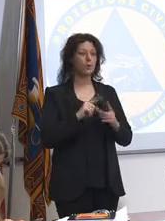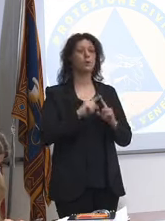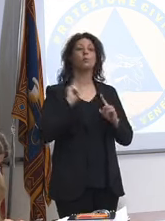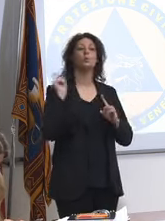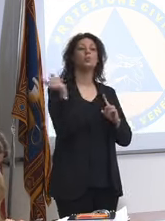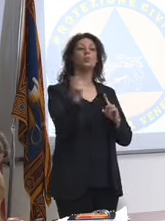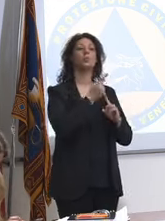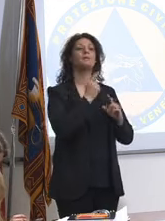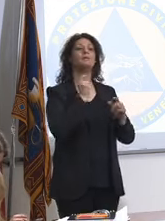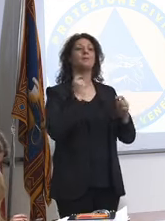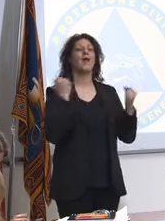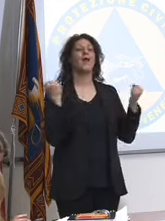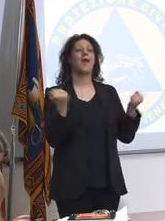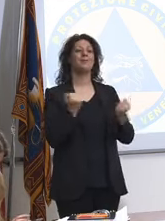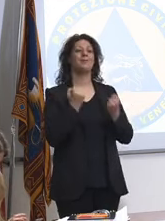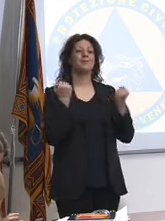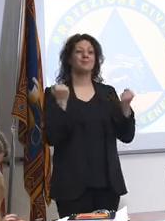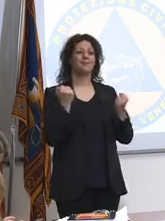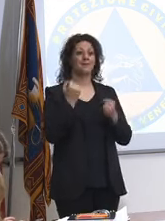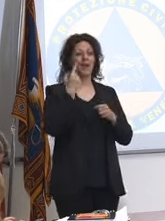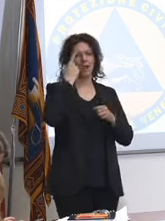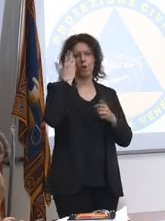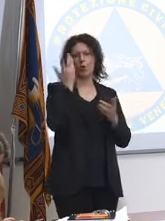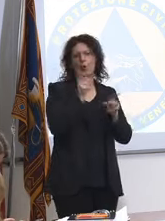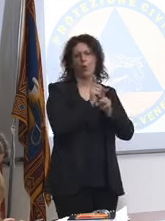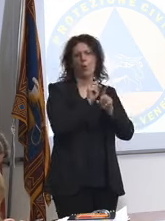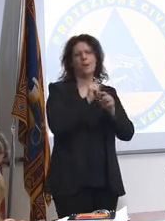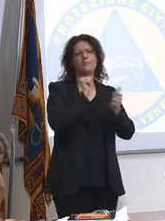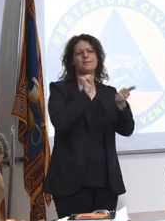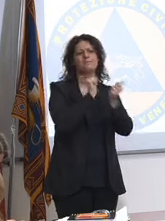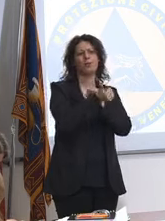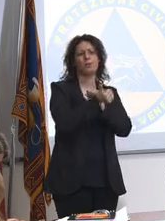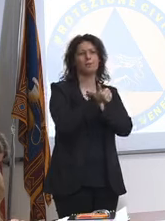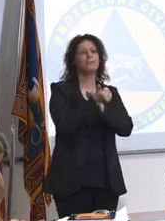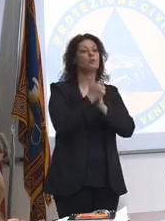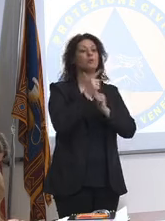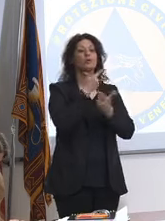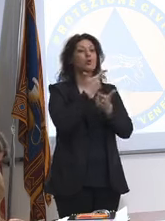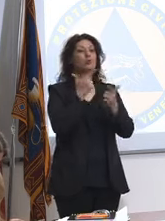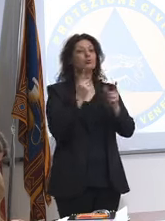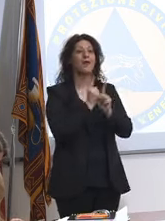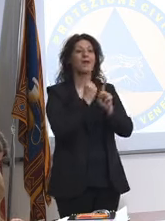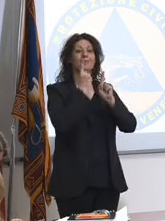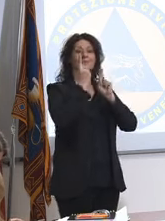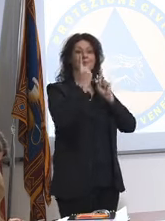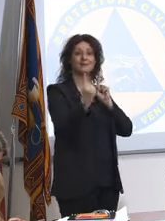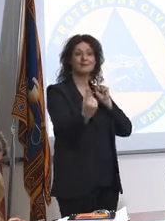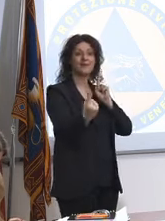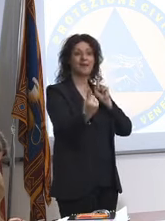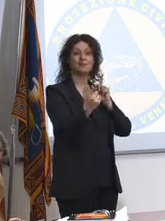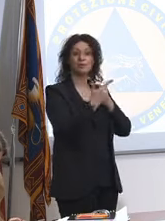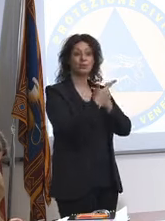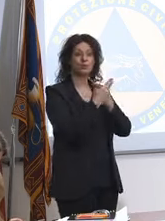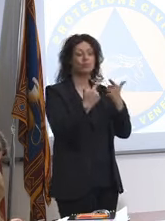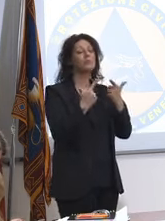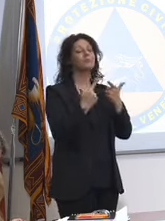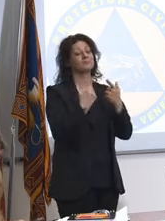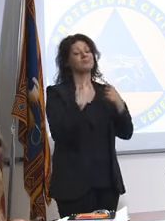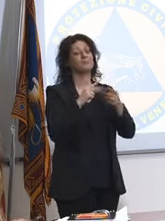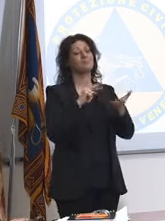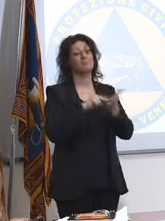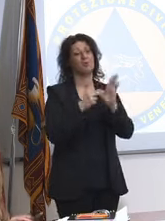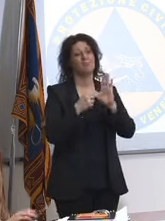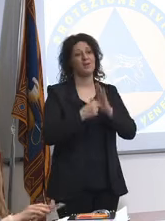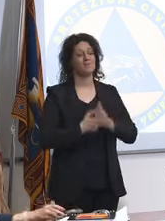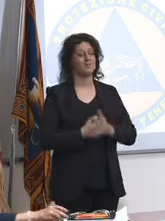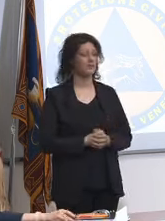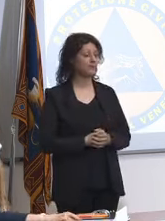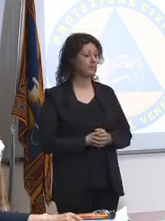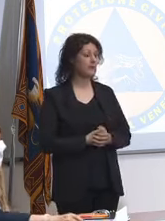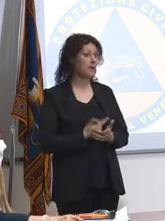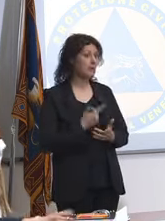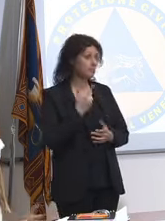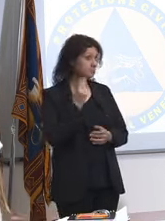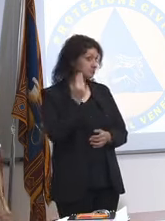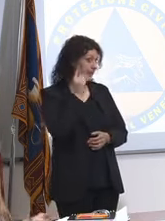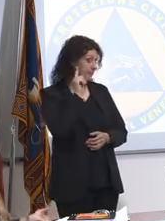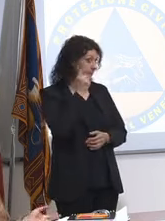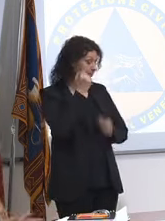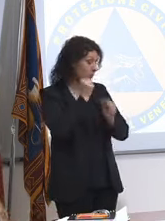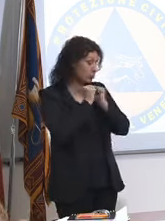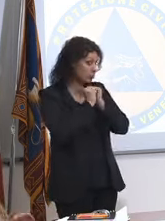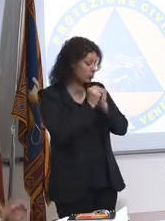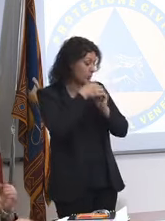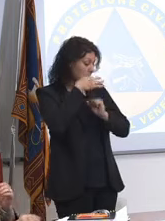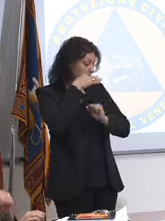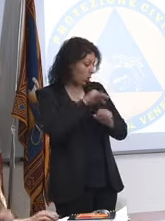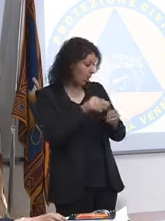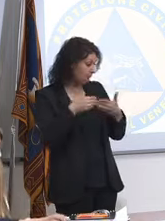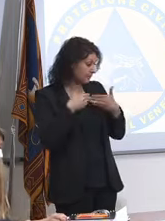le attività sportive sì, che prevedono il non distanziamento sociale sono un problema. Ma quindi in teoria per il primo di giugno potremmo. Io spero di risolvere, ve